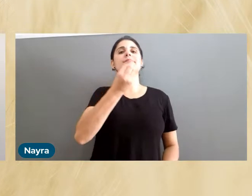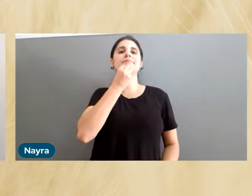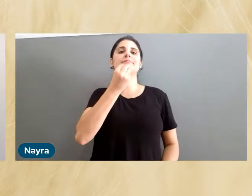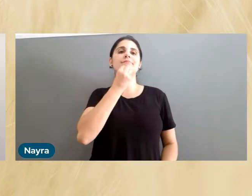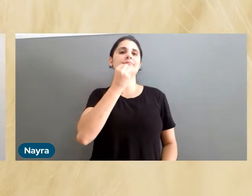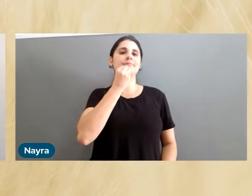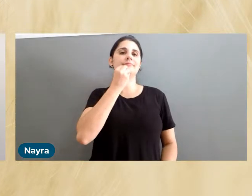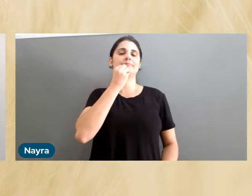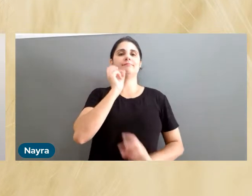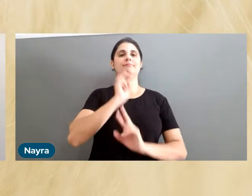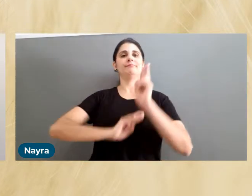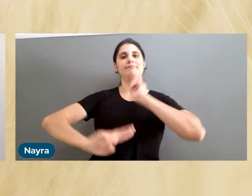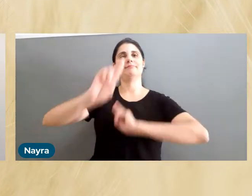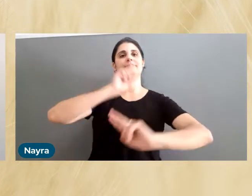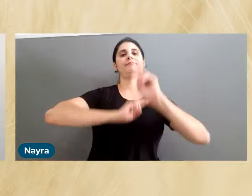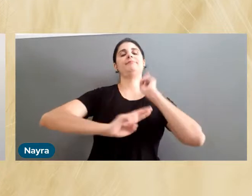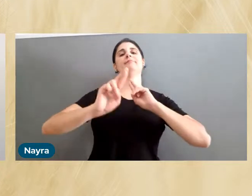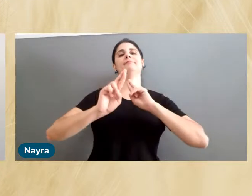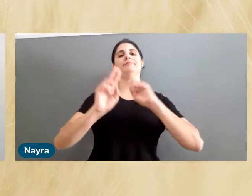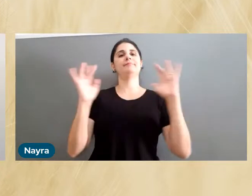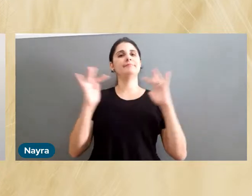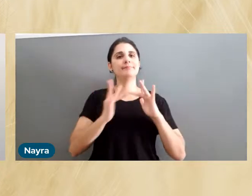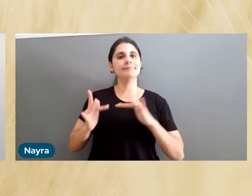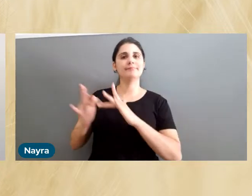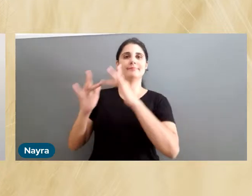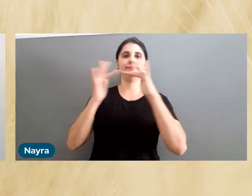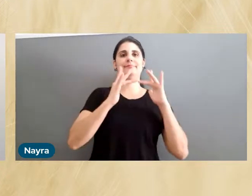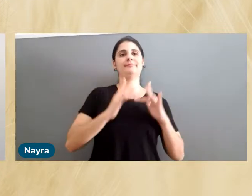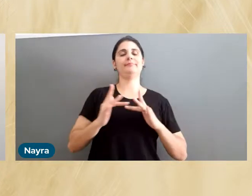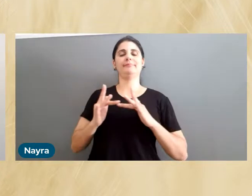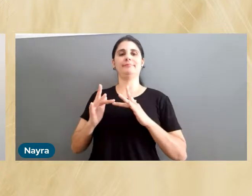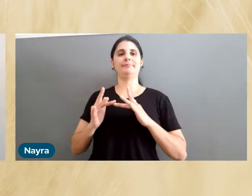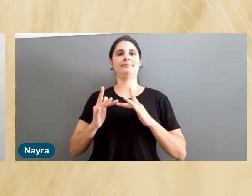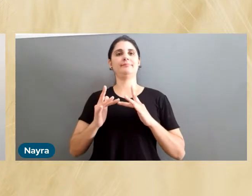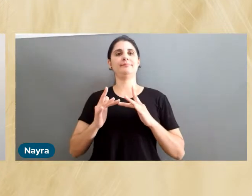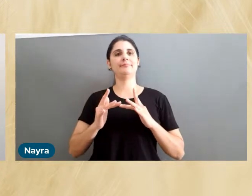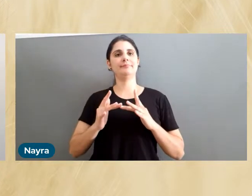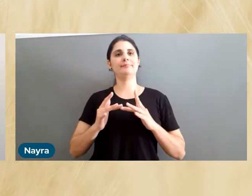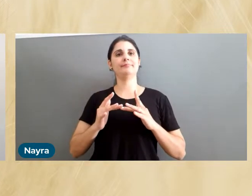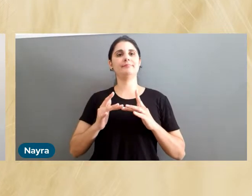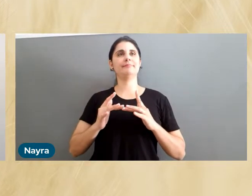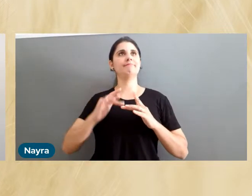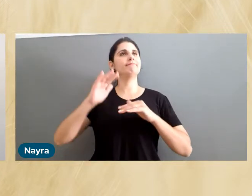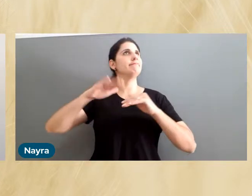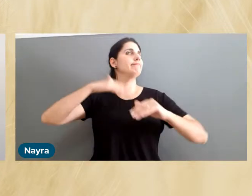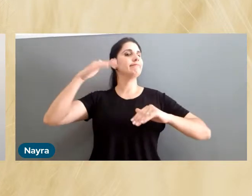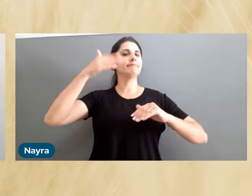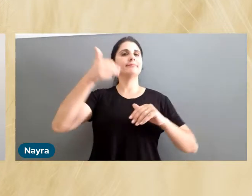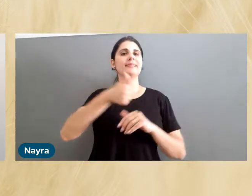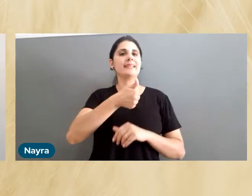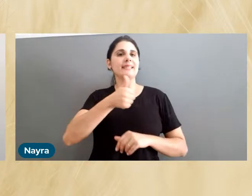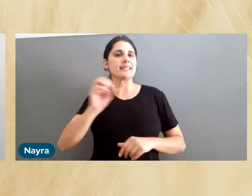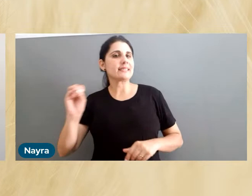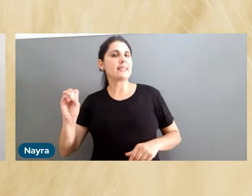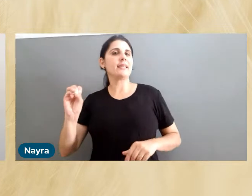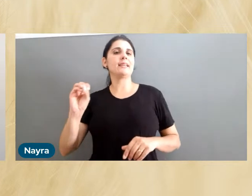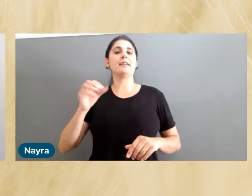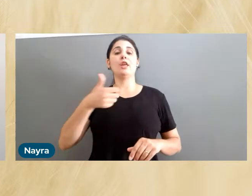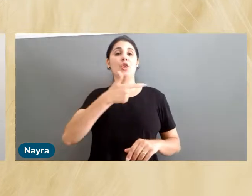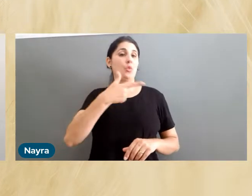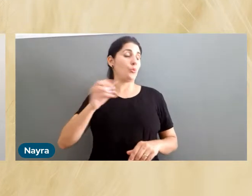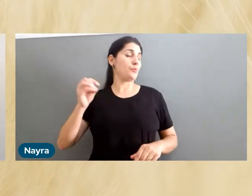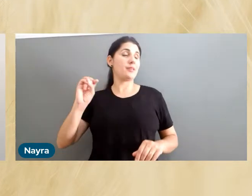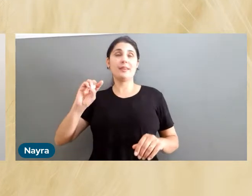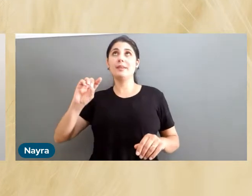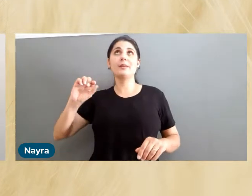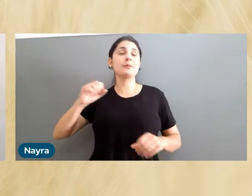nossas relações, do nosso contato com outros seres humanos, e que daqui há 100, 200, 1000 anos, quando aquela